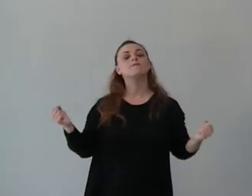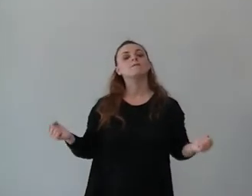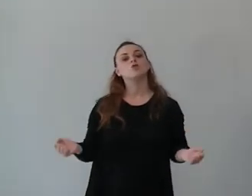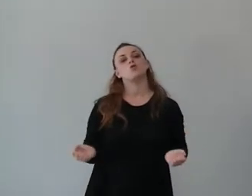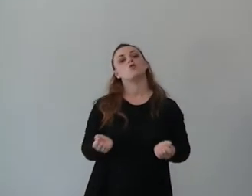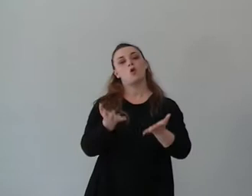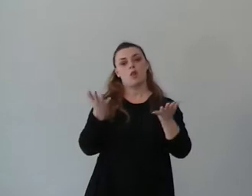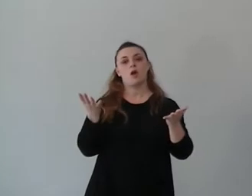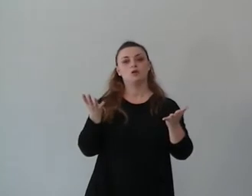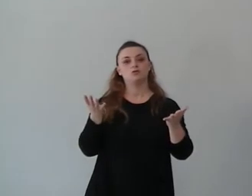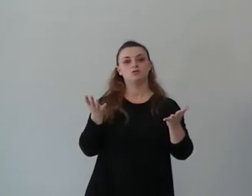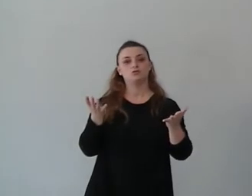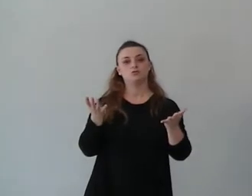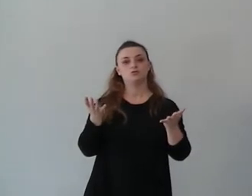faccia